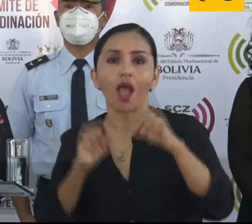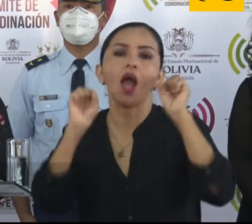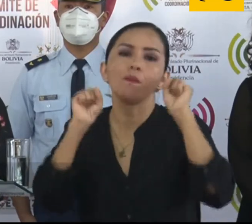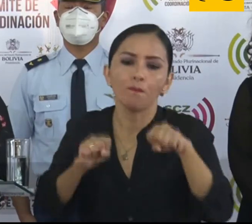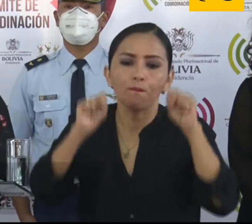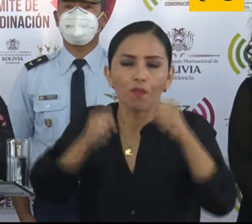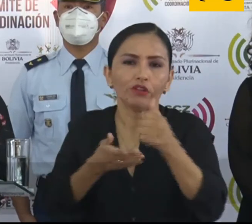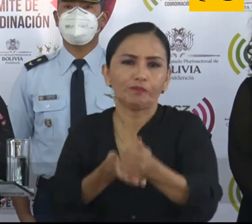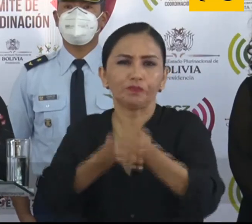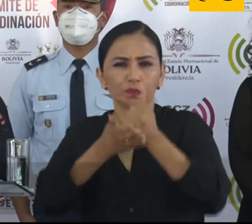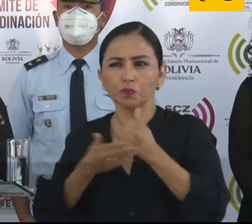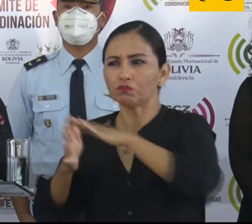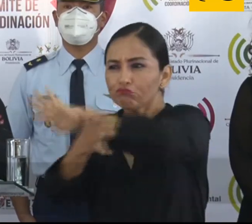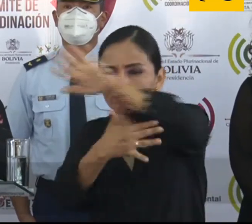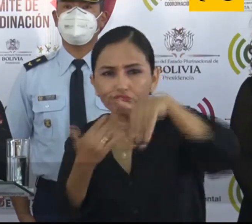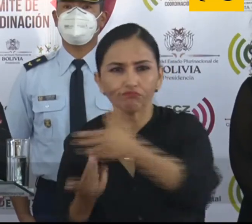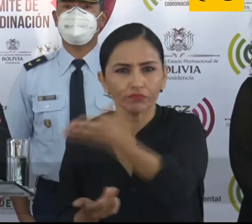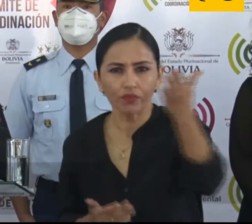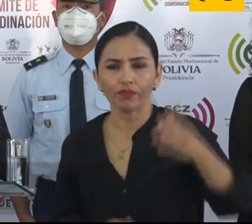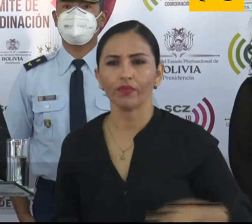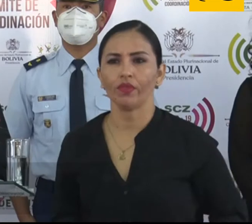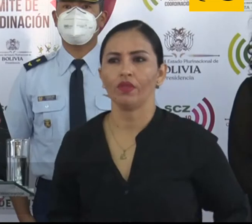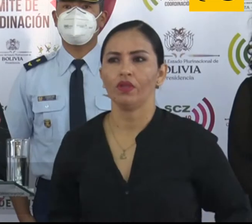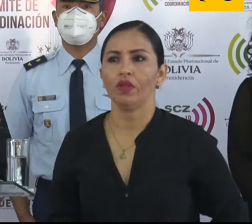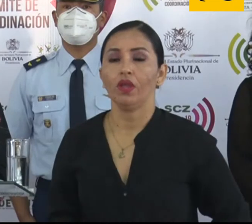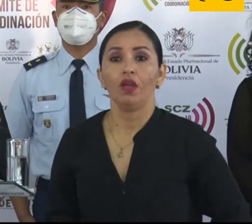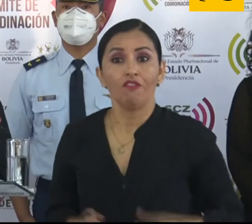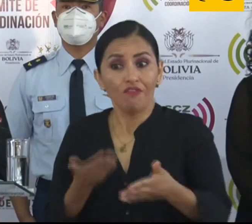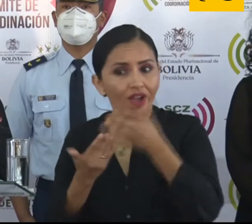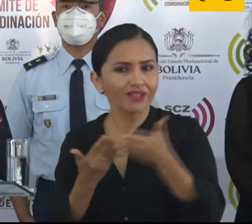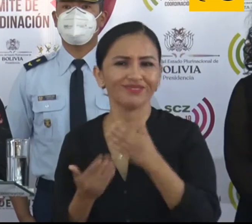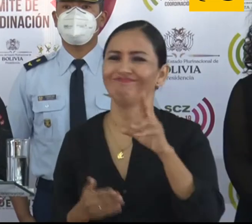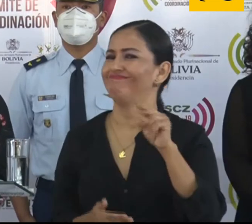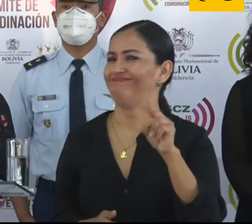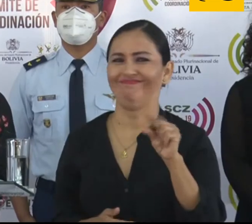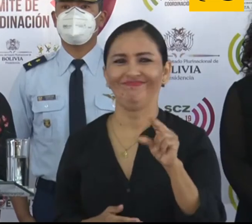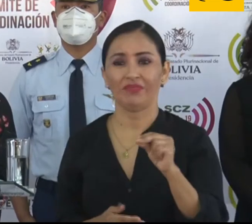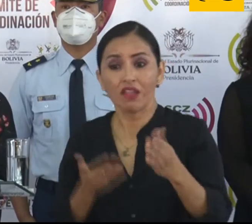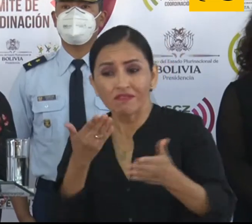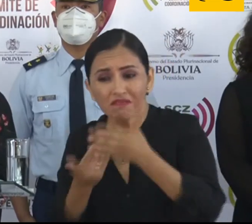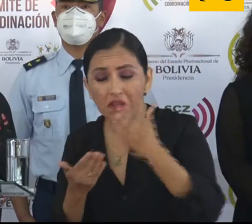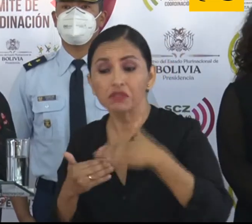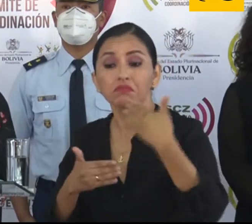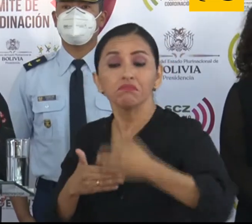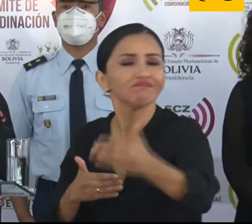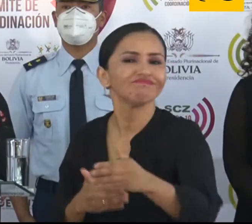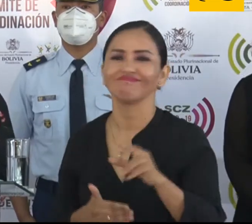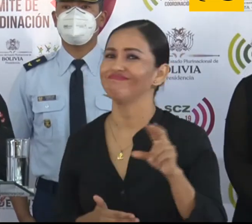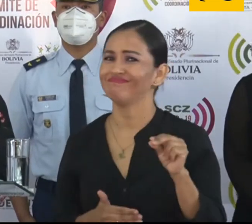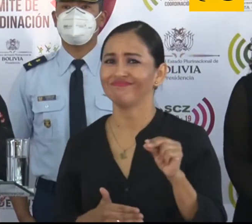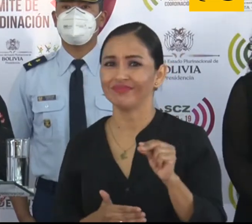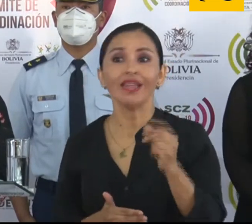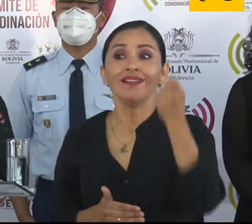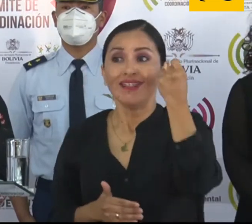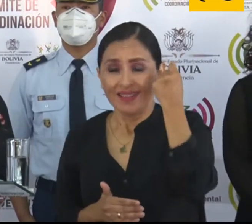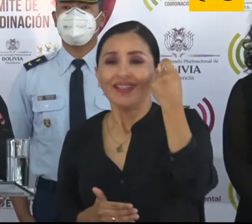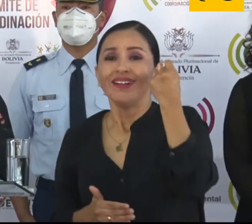ayudar muchísimo entre todos. No es fácil, no ha sido fácil.